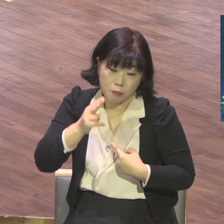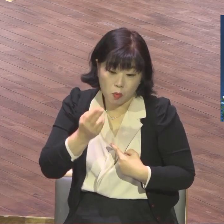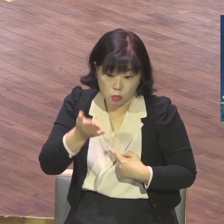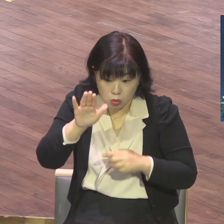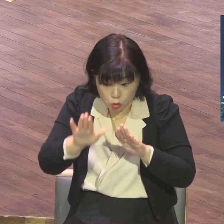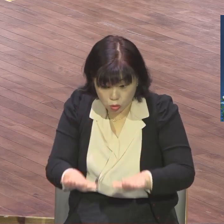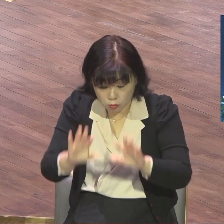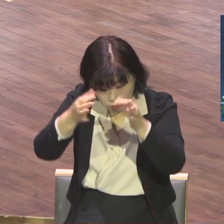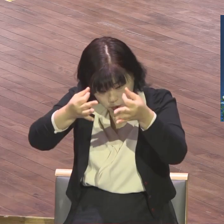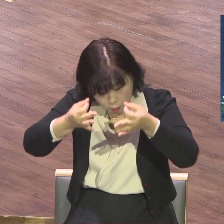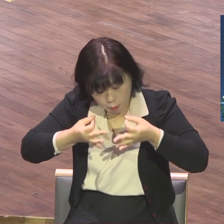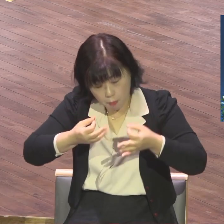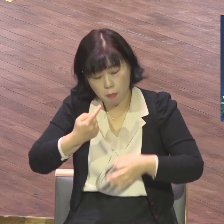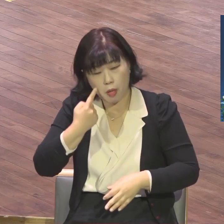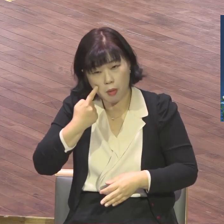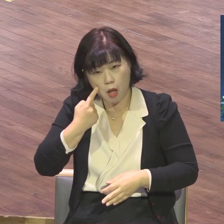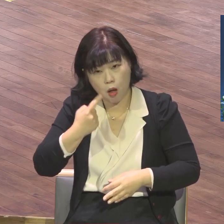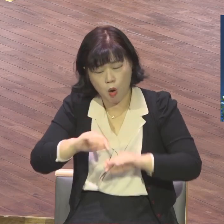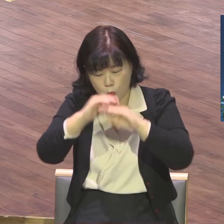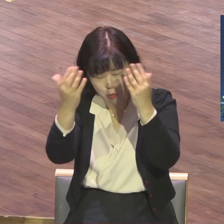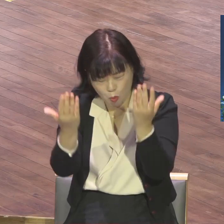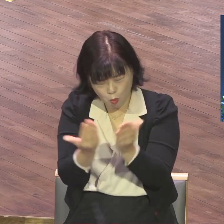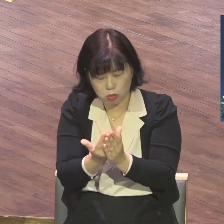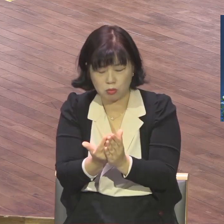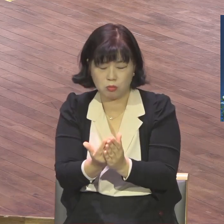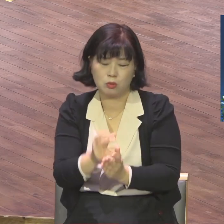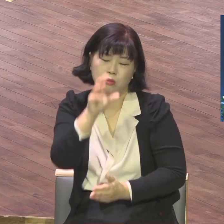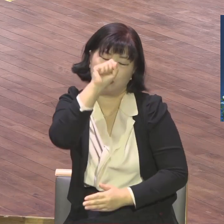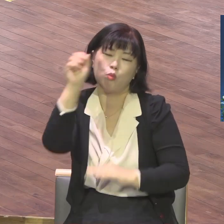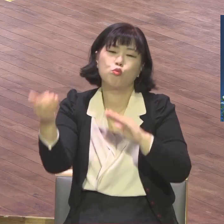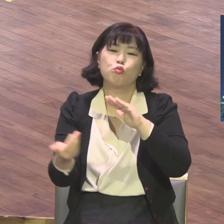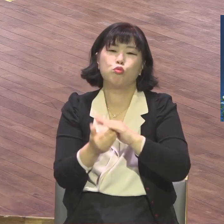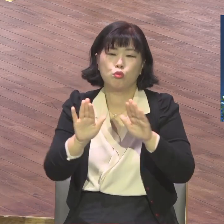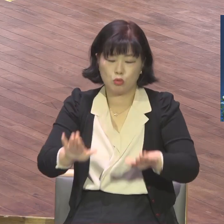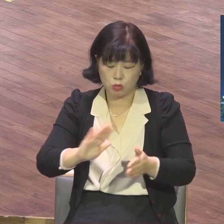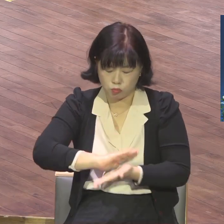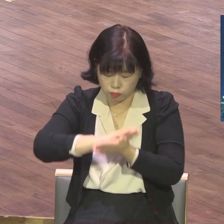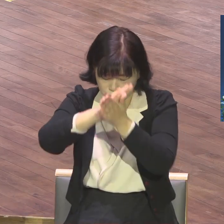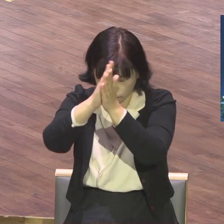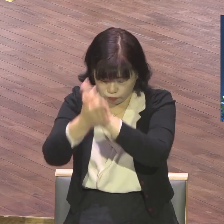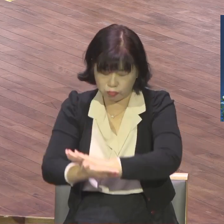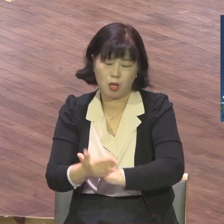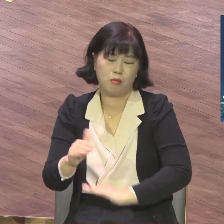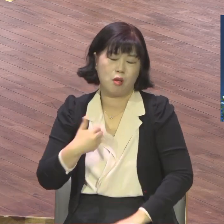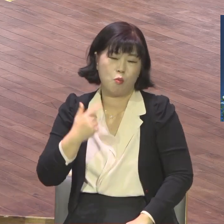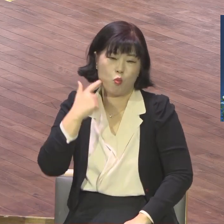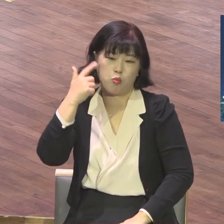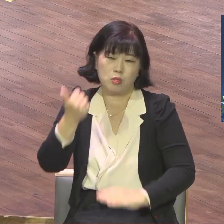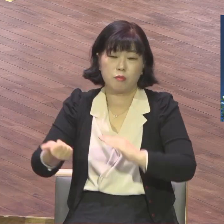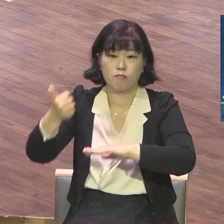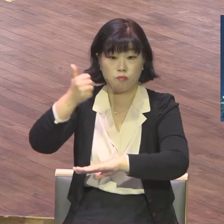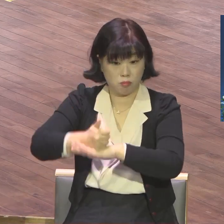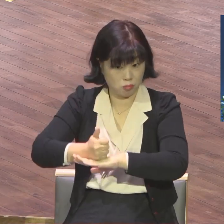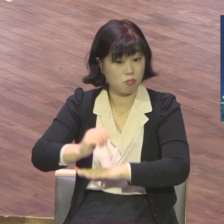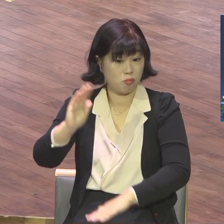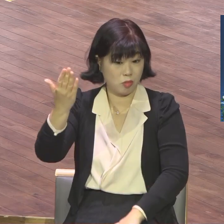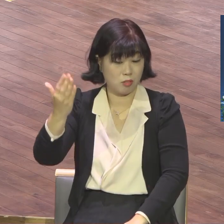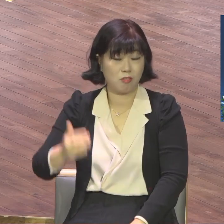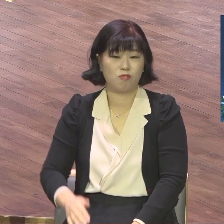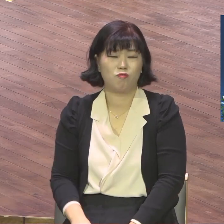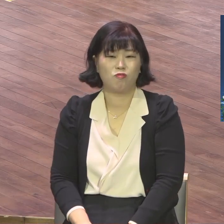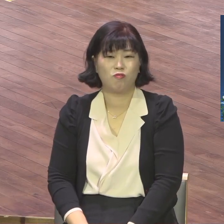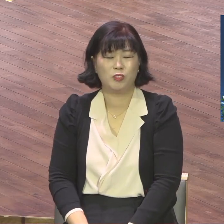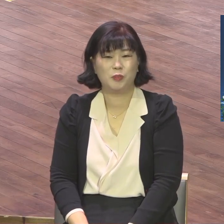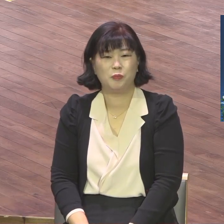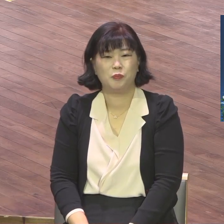전부 축복을 받고요. 구원 얻은 하나님 자녀 여러분 방주 안에 있잖아요. 구원받아 구원의 방주 그리스도 안에